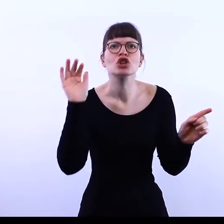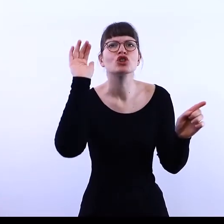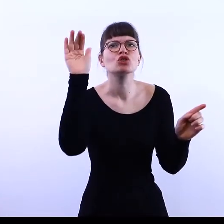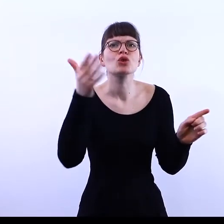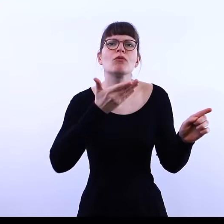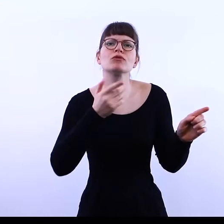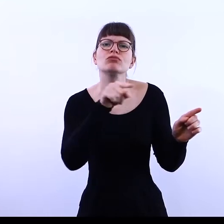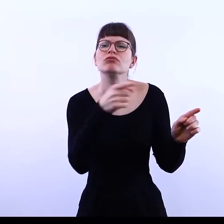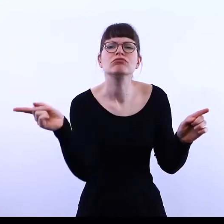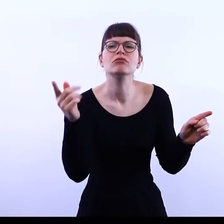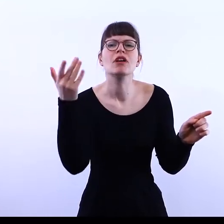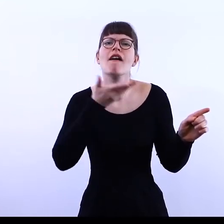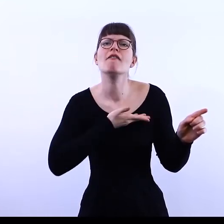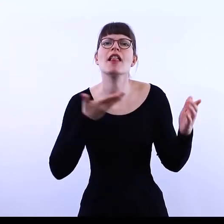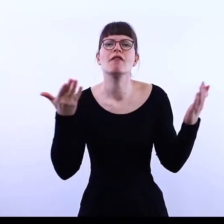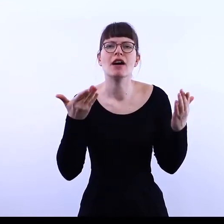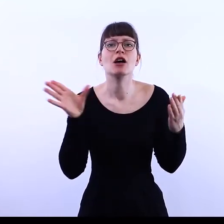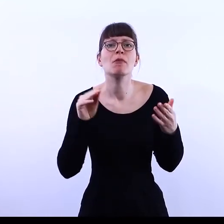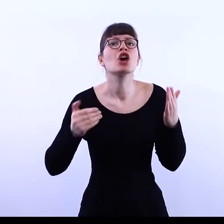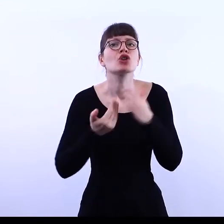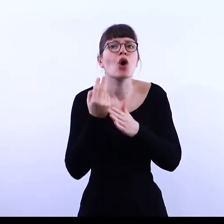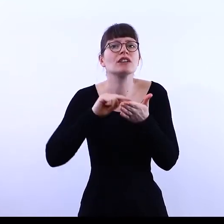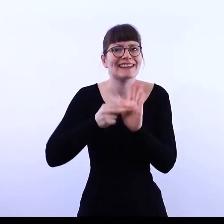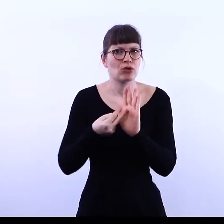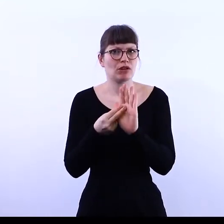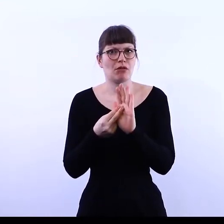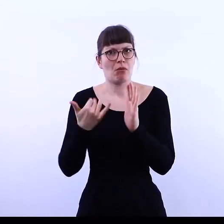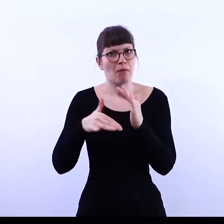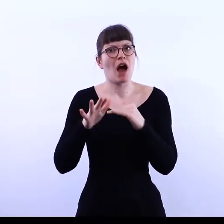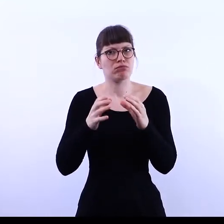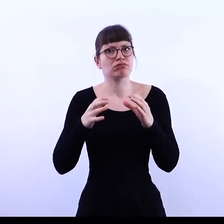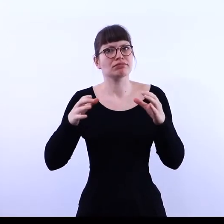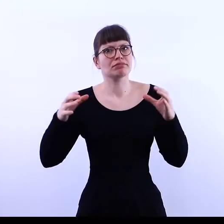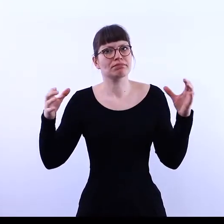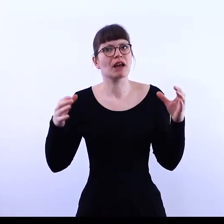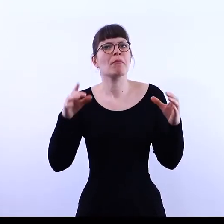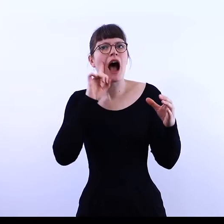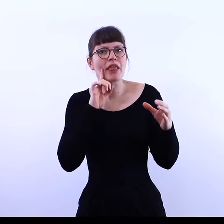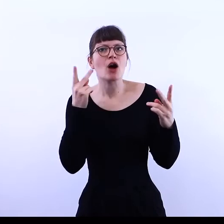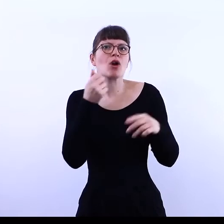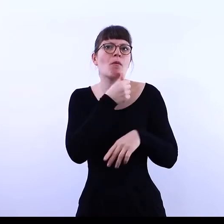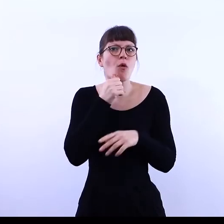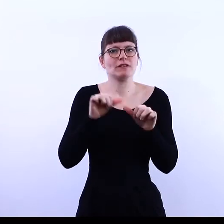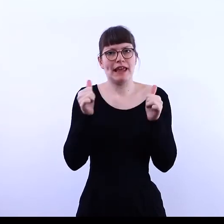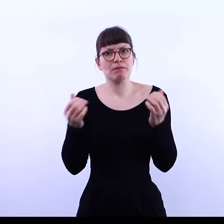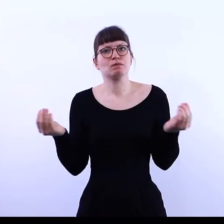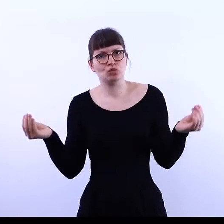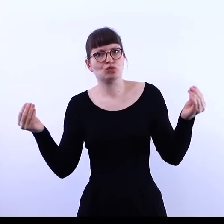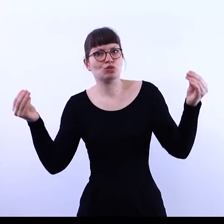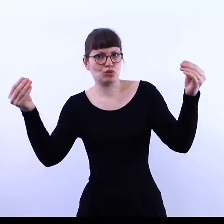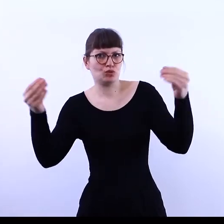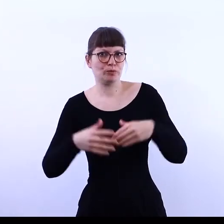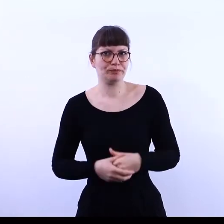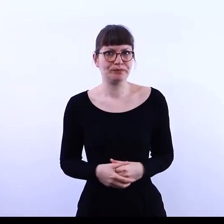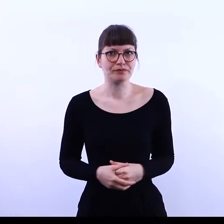technologischen Tools, die da jetzt zunehmend aufpoppen und eben auch in unserem Alltags und Berufsleben ankommen. Also,